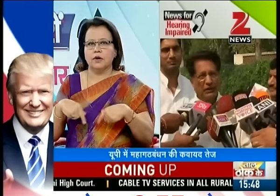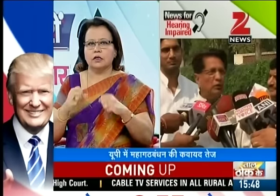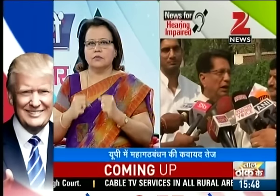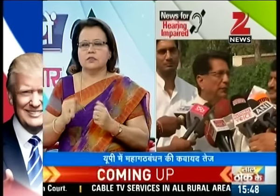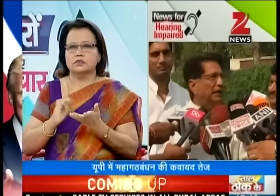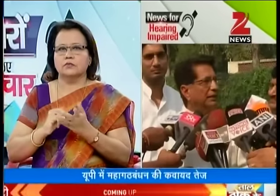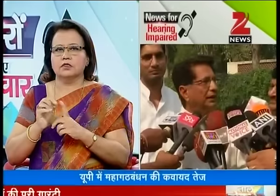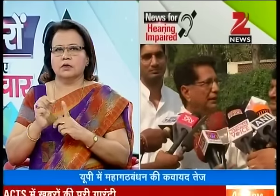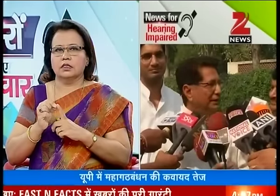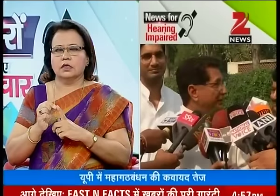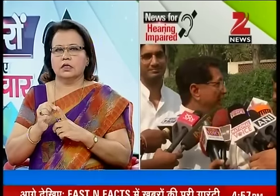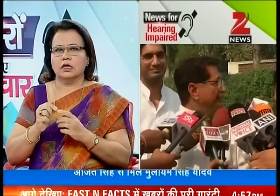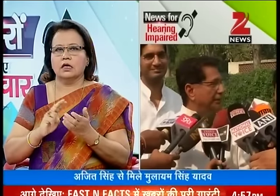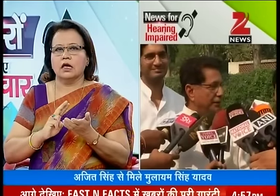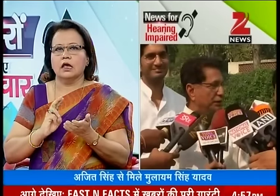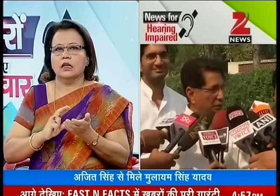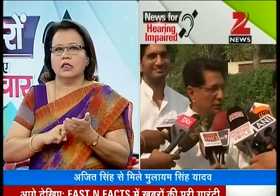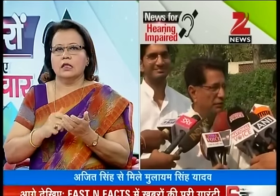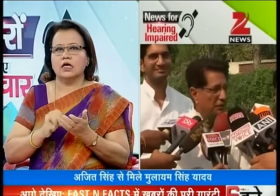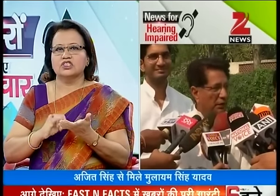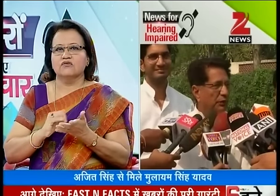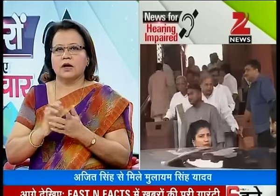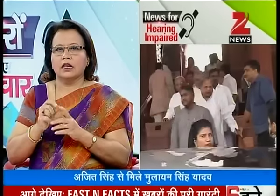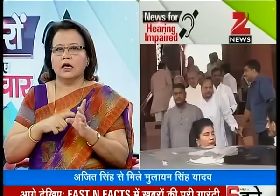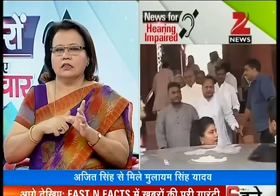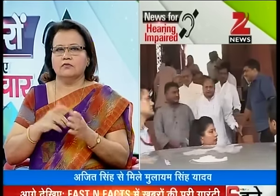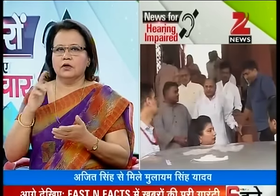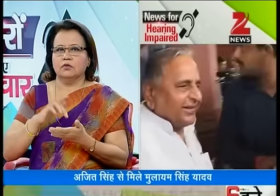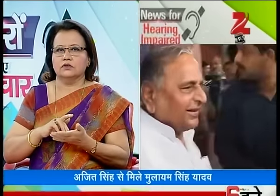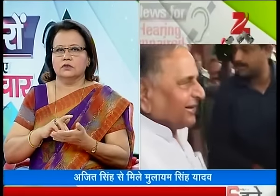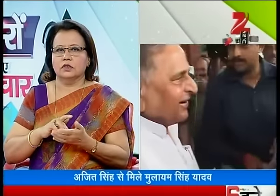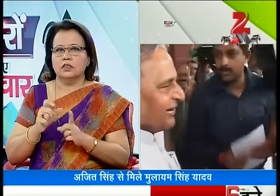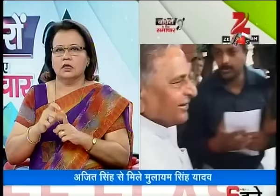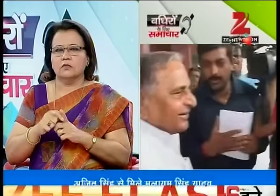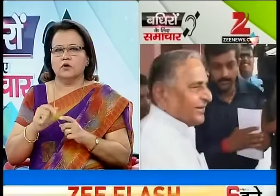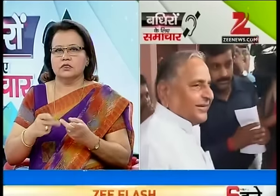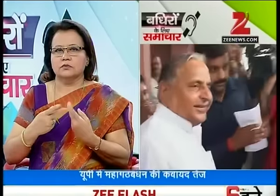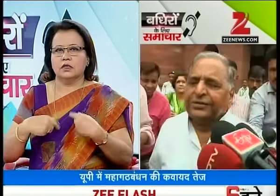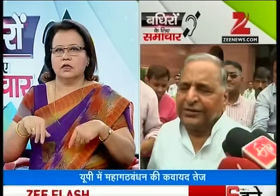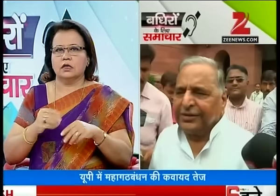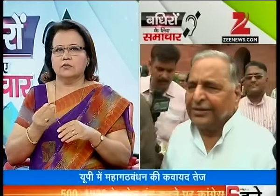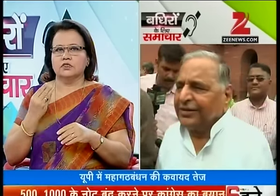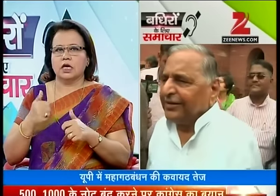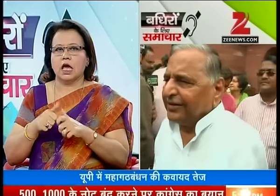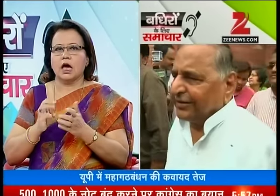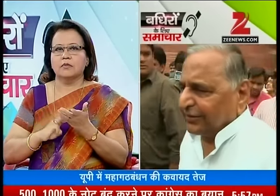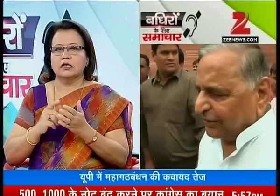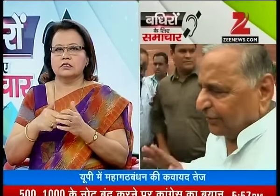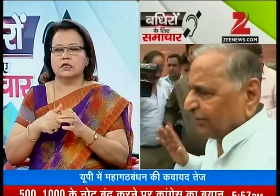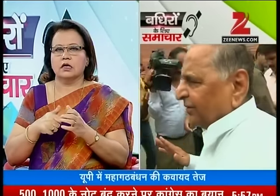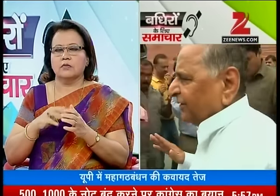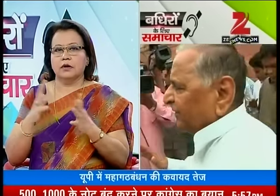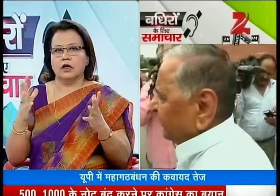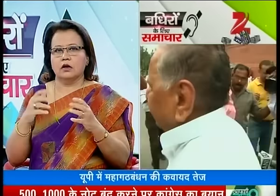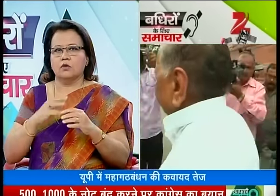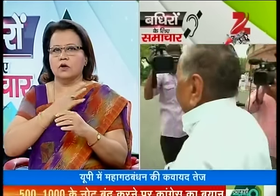हुई। बैठक में समाजवादी पार्टी के नेता शिवपाल यादव भी मौजूद थे। दिल्ली में हुई इस मीटिंग के पीछे